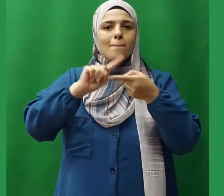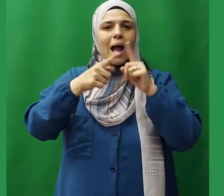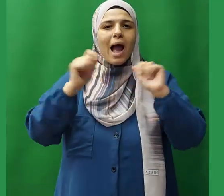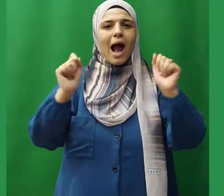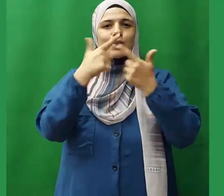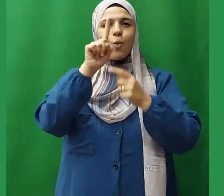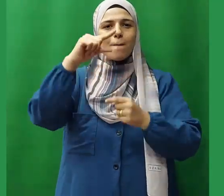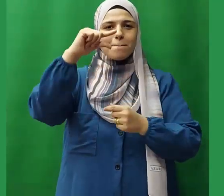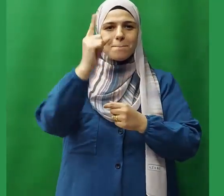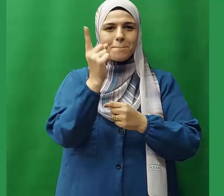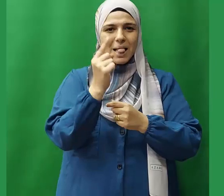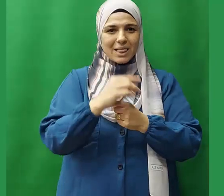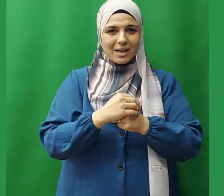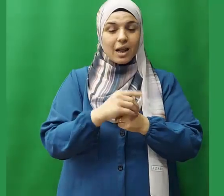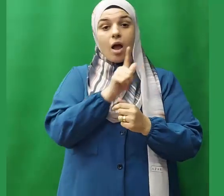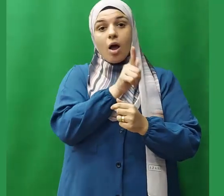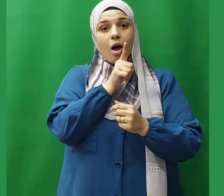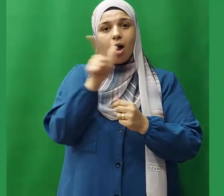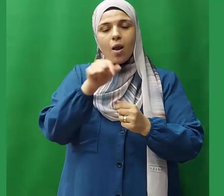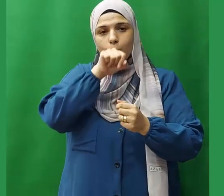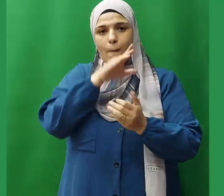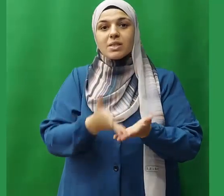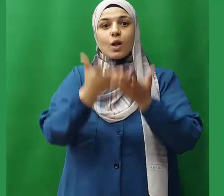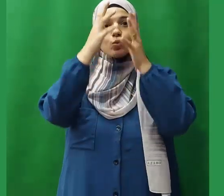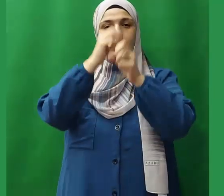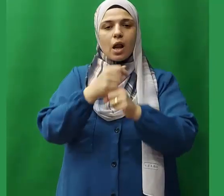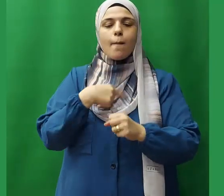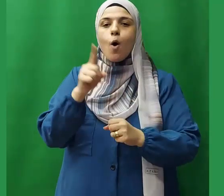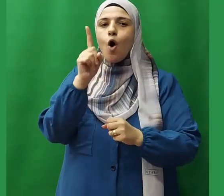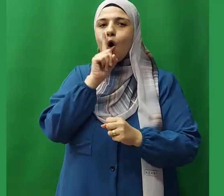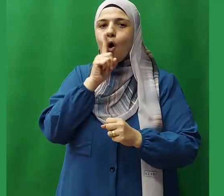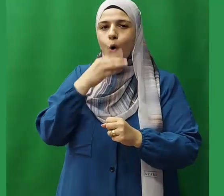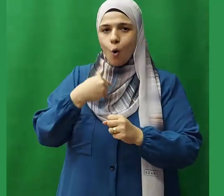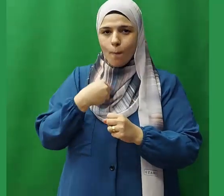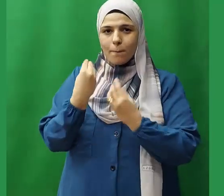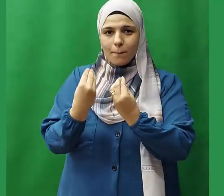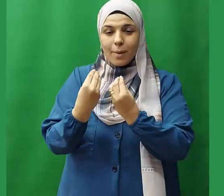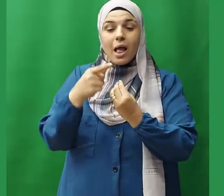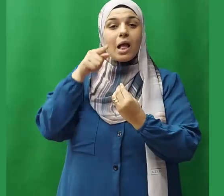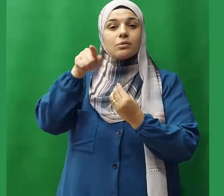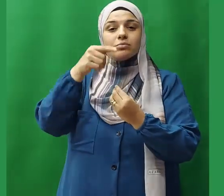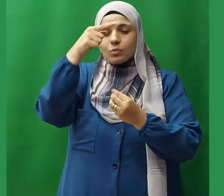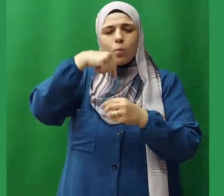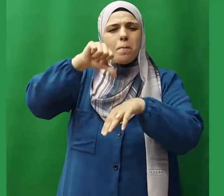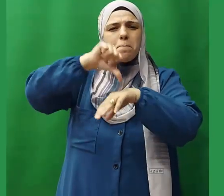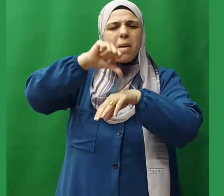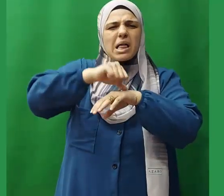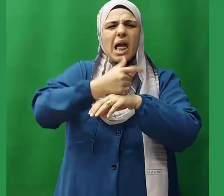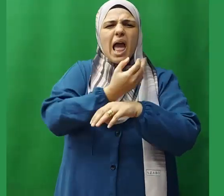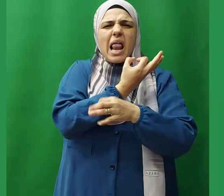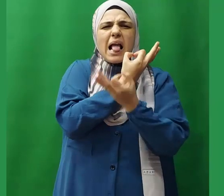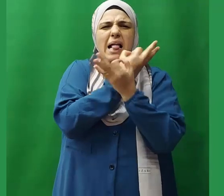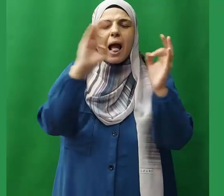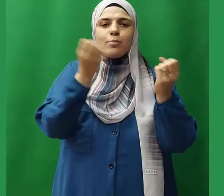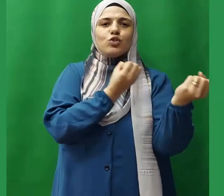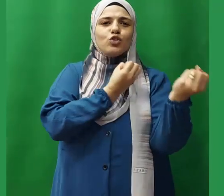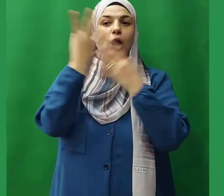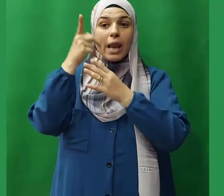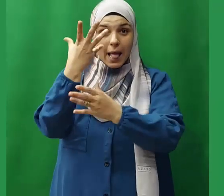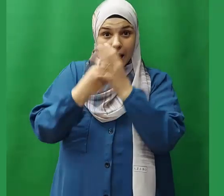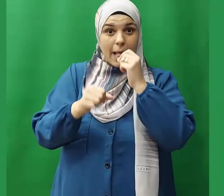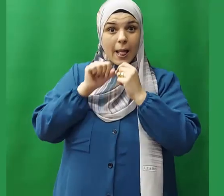فقال لها النبي صلى الله عليه وسلم يا ام حارثه انها جنان في الجنه